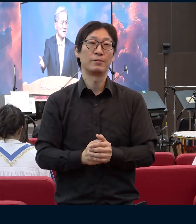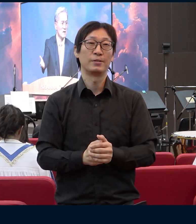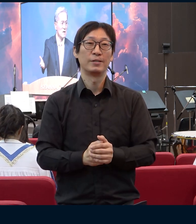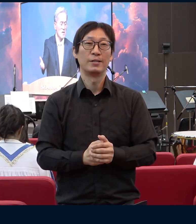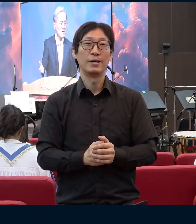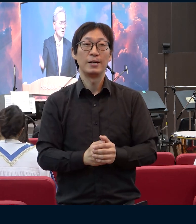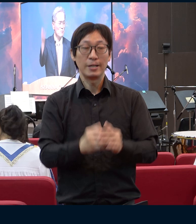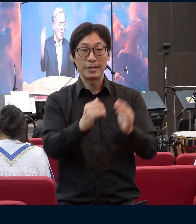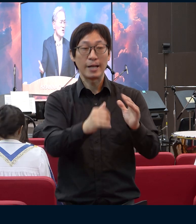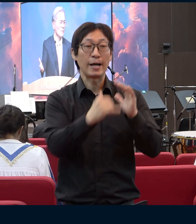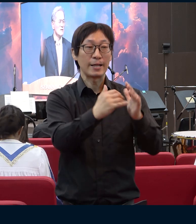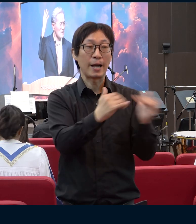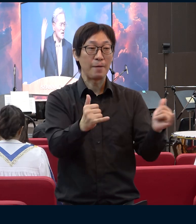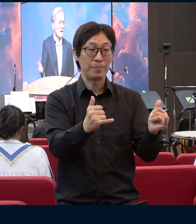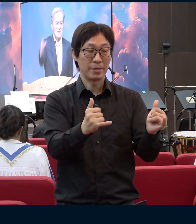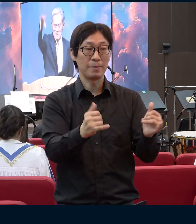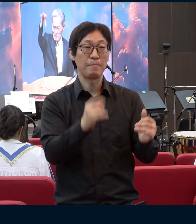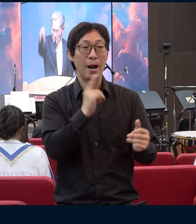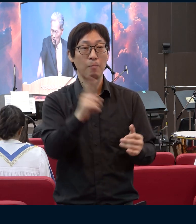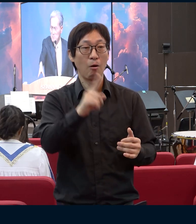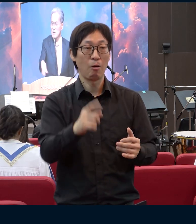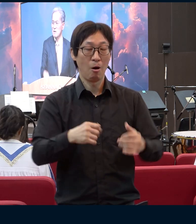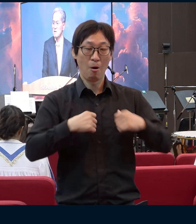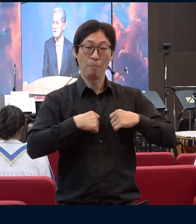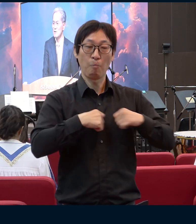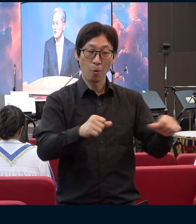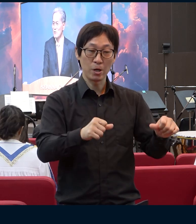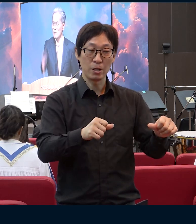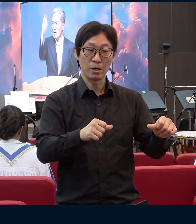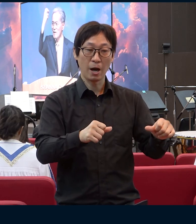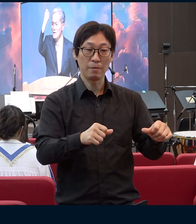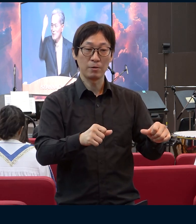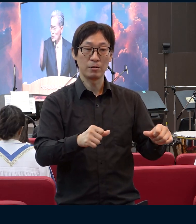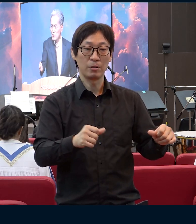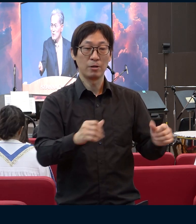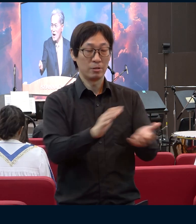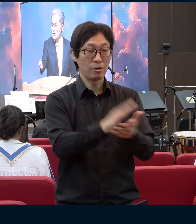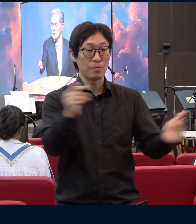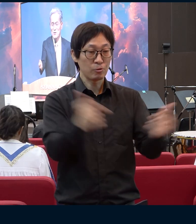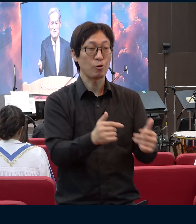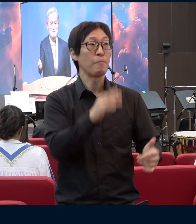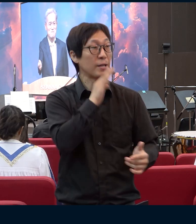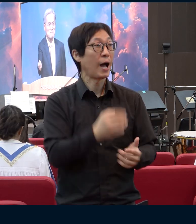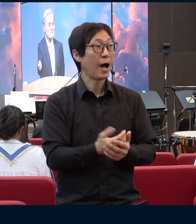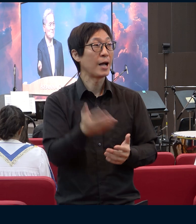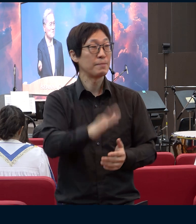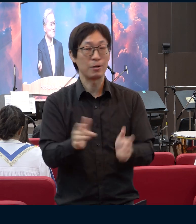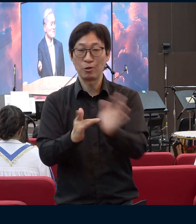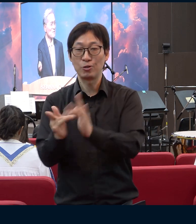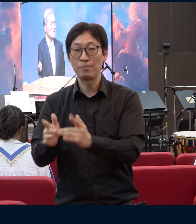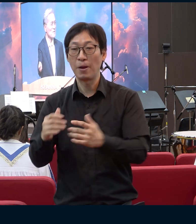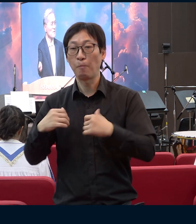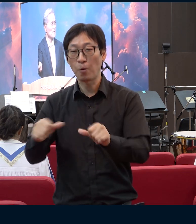안 돼요. 세상은 포기하면 그냥 내려갑니다. 그런데 예수님은 아니었어요.